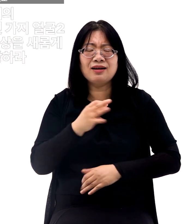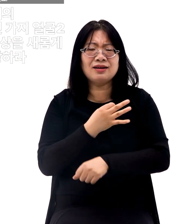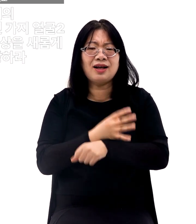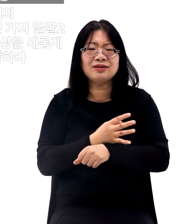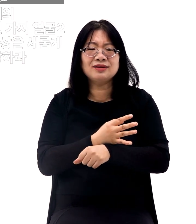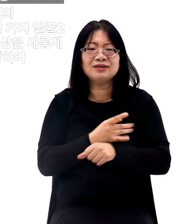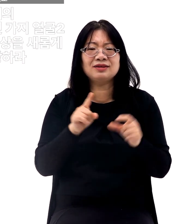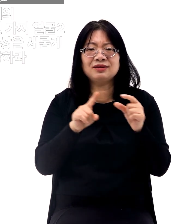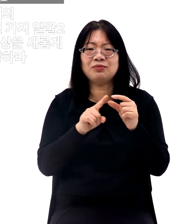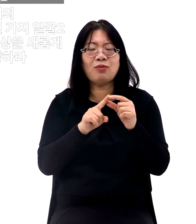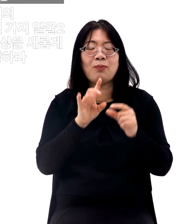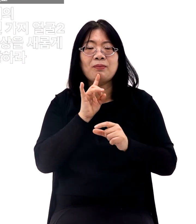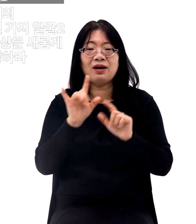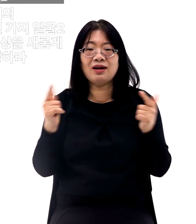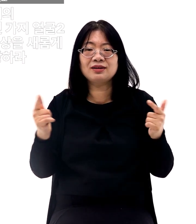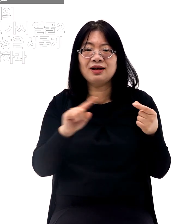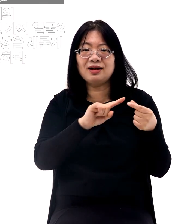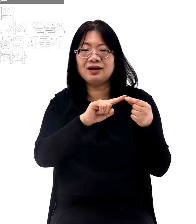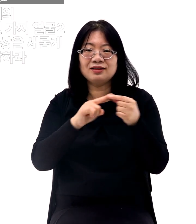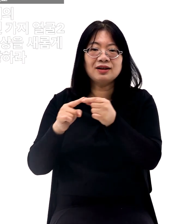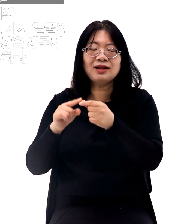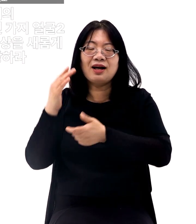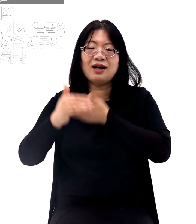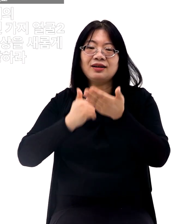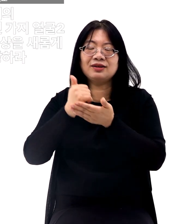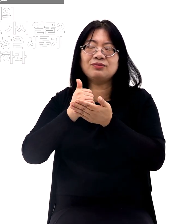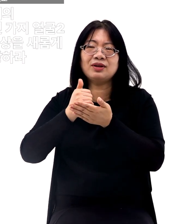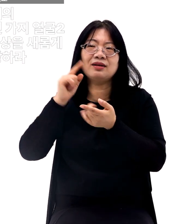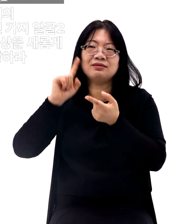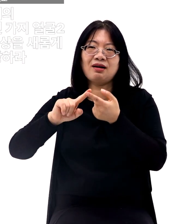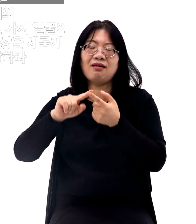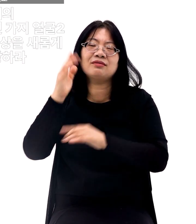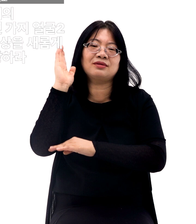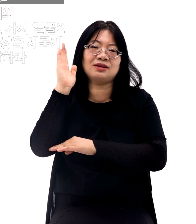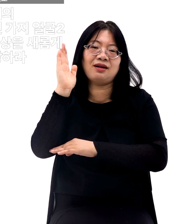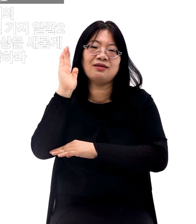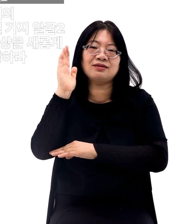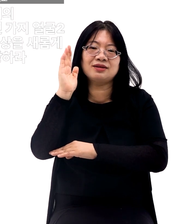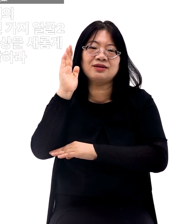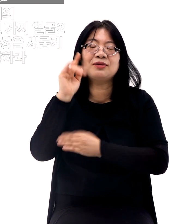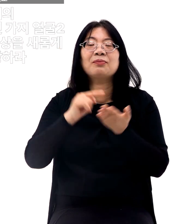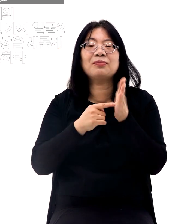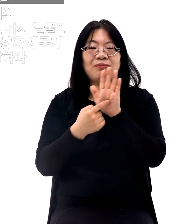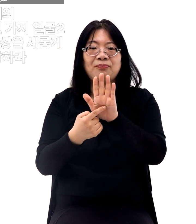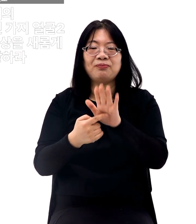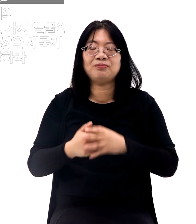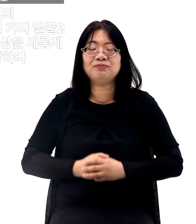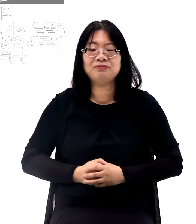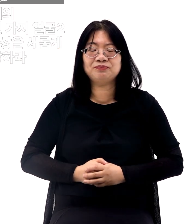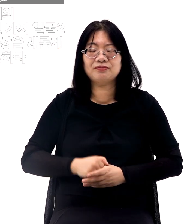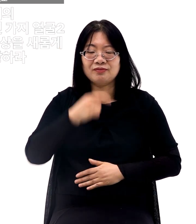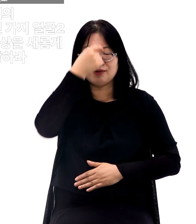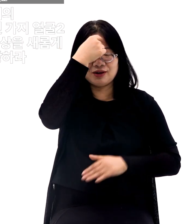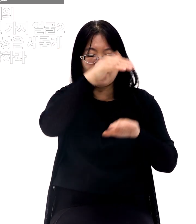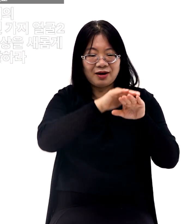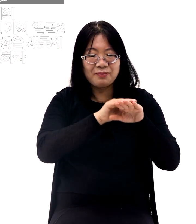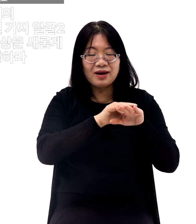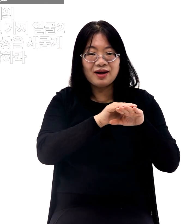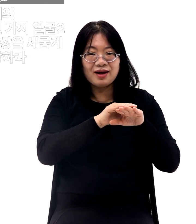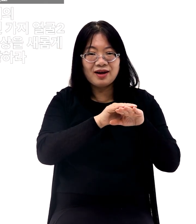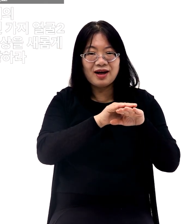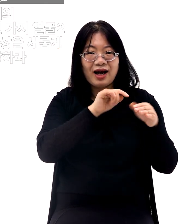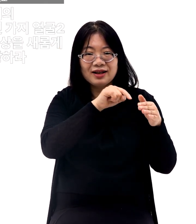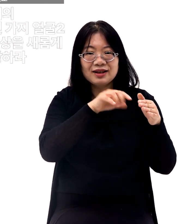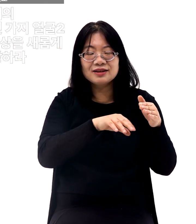아니잖아요. 가사라는 것은 하나의 하나님에 대한 이야기거든요. 그러니까 예배라는 시간 속에는 이 두 가지가